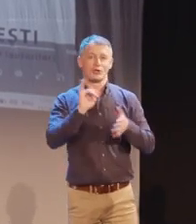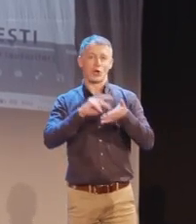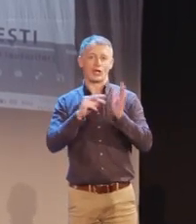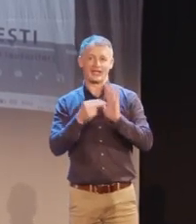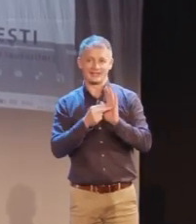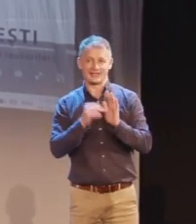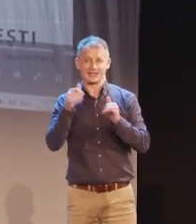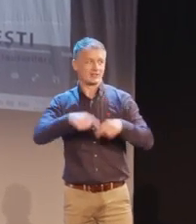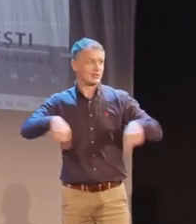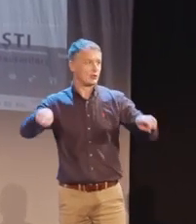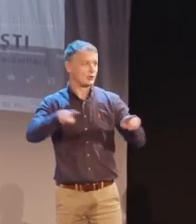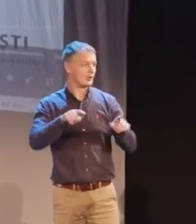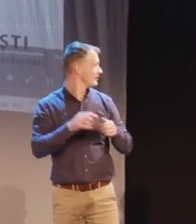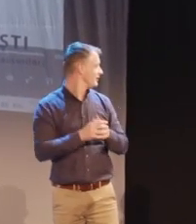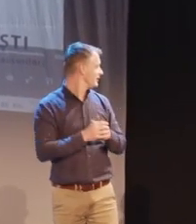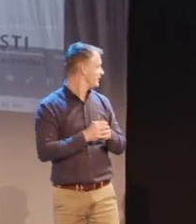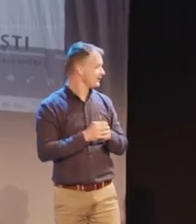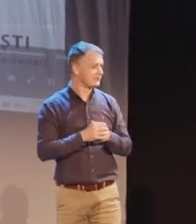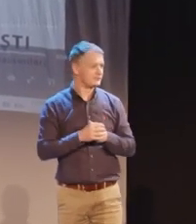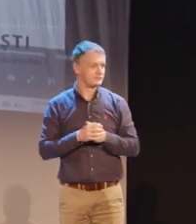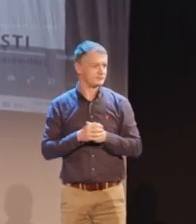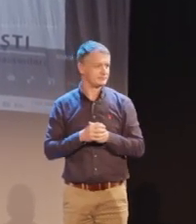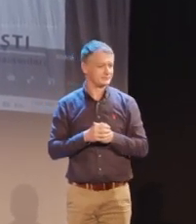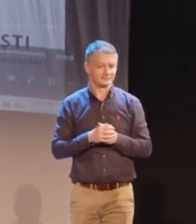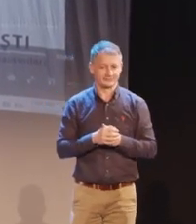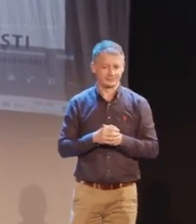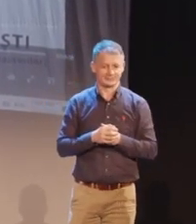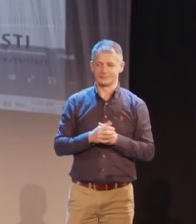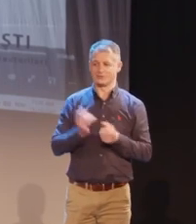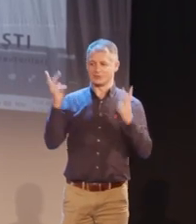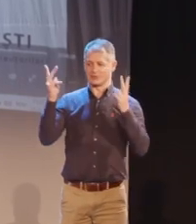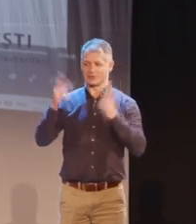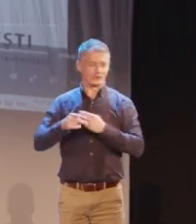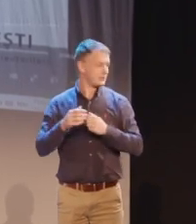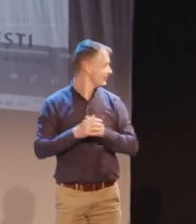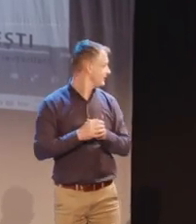către gazda noastră și înțeleg că